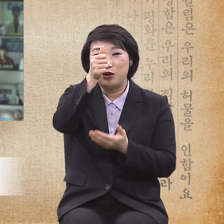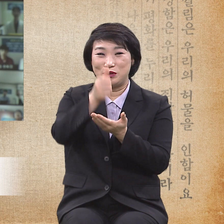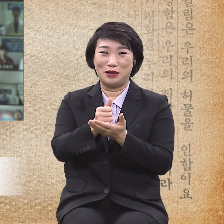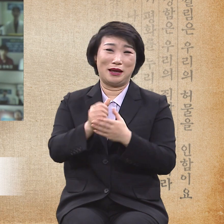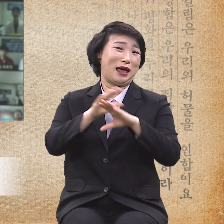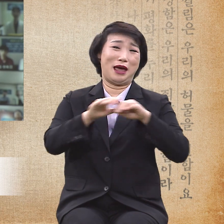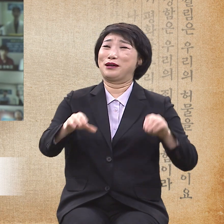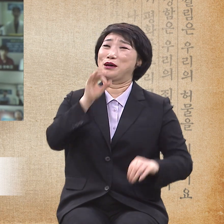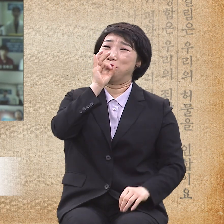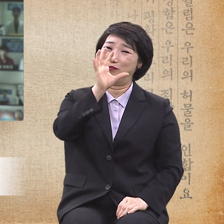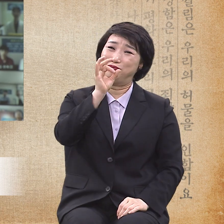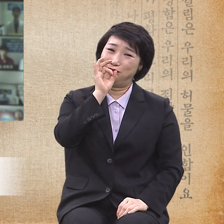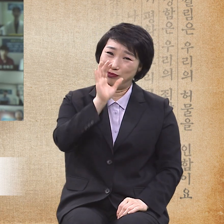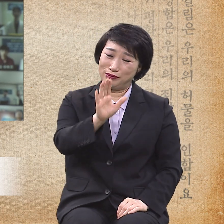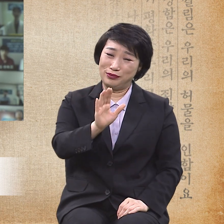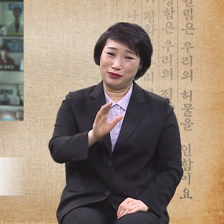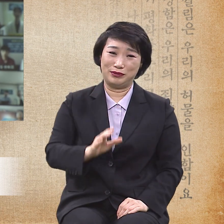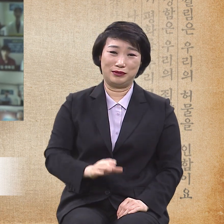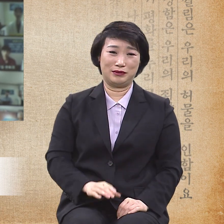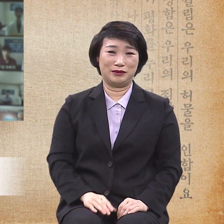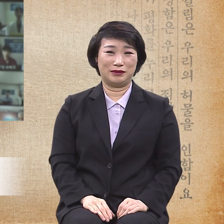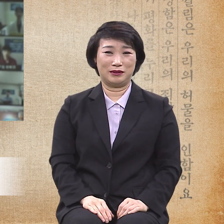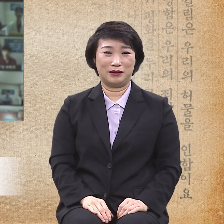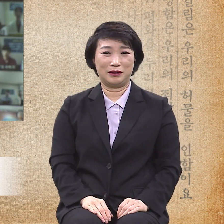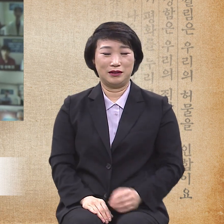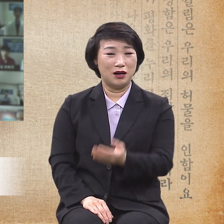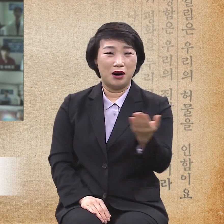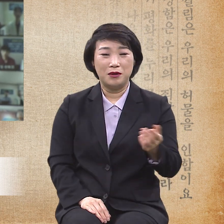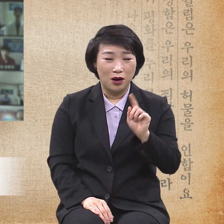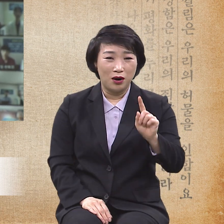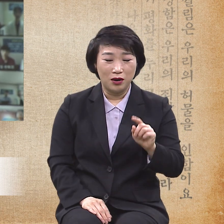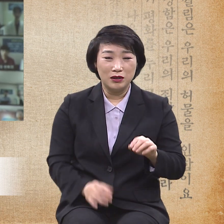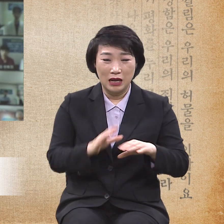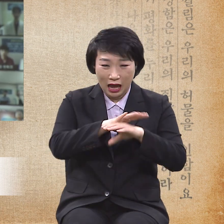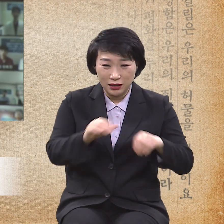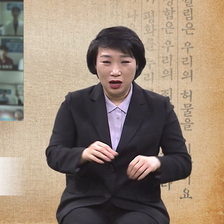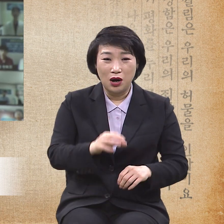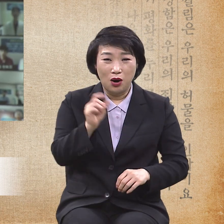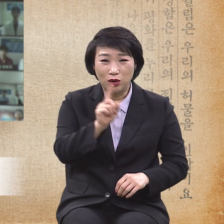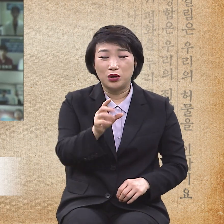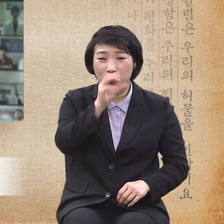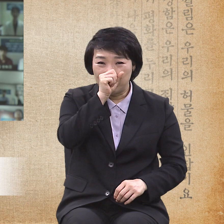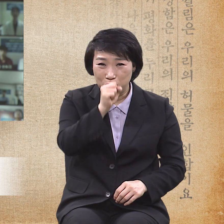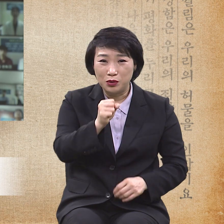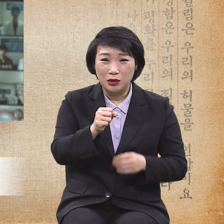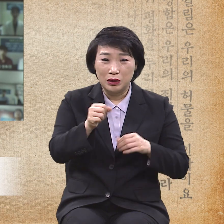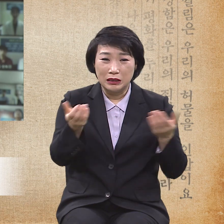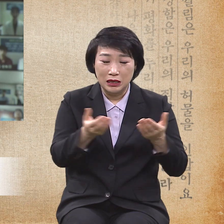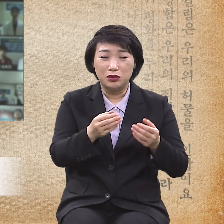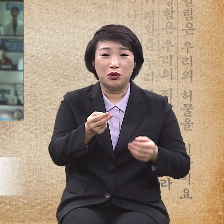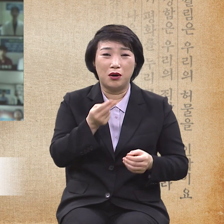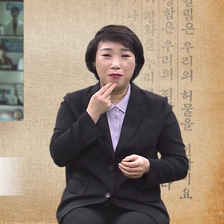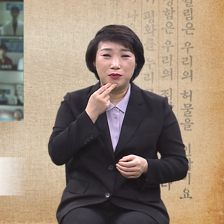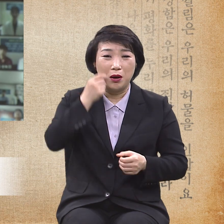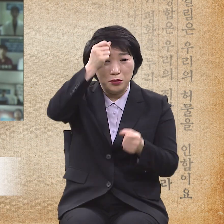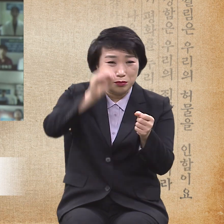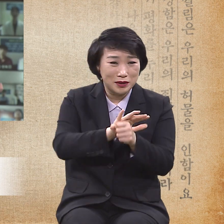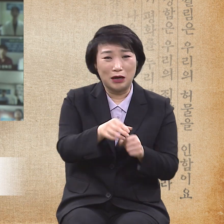하나 해결할 선독도 없고 파괴주의도 없고 어떠한 일도